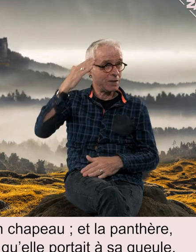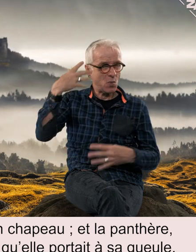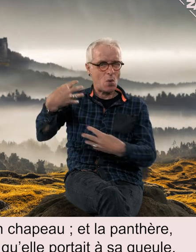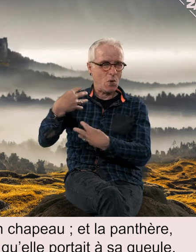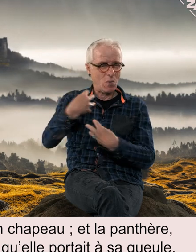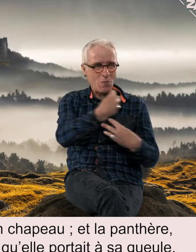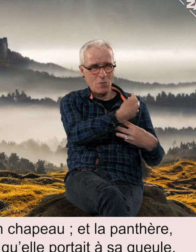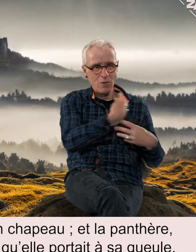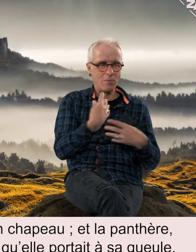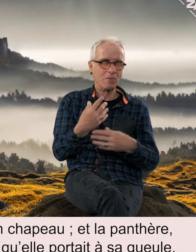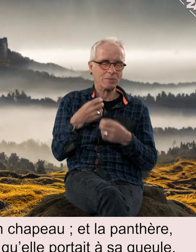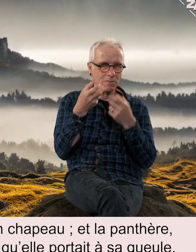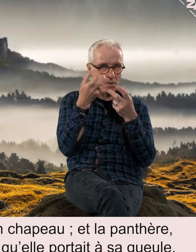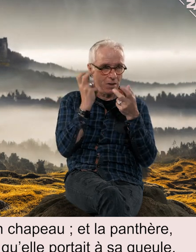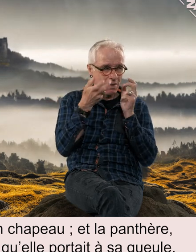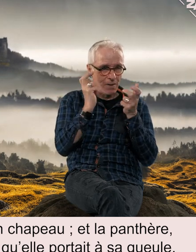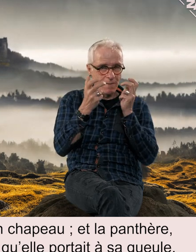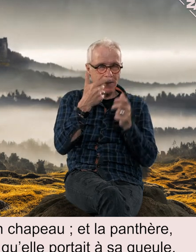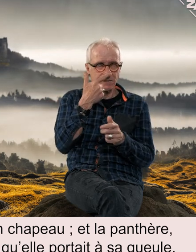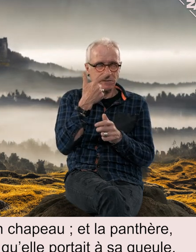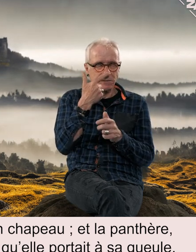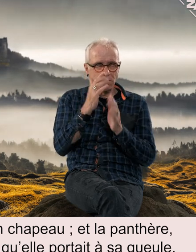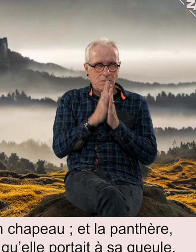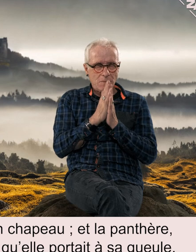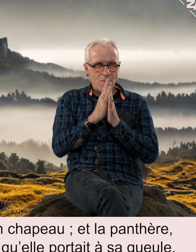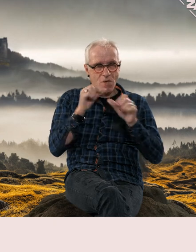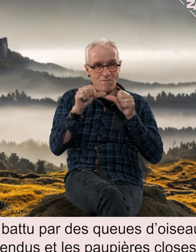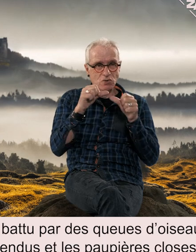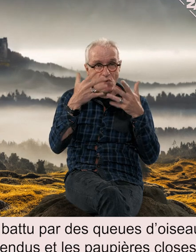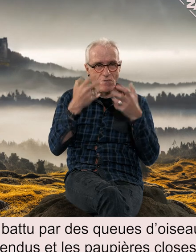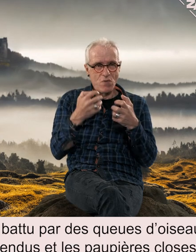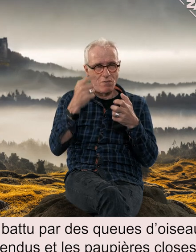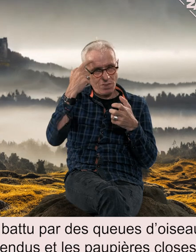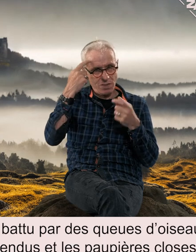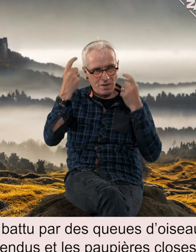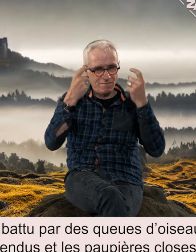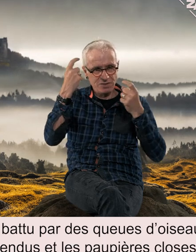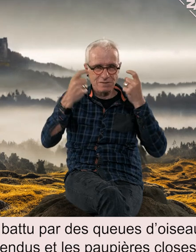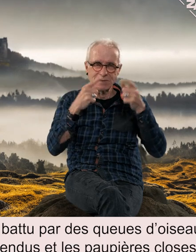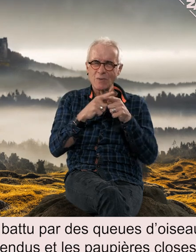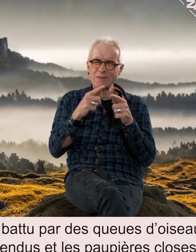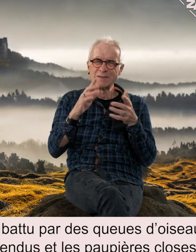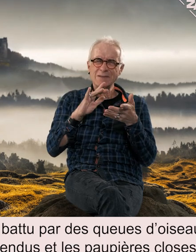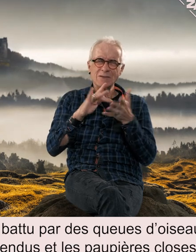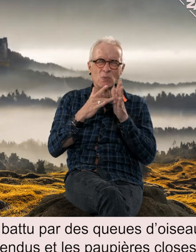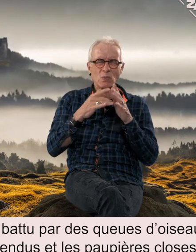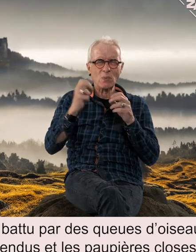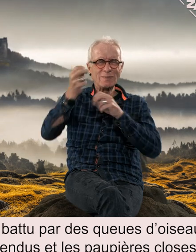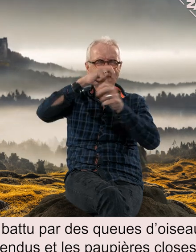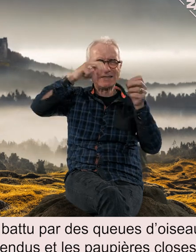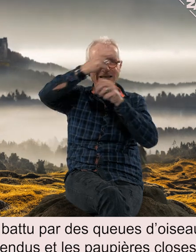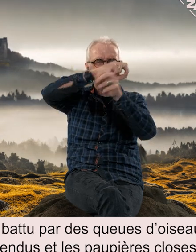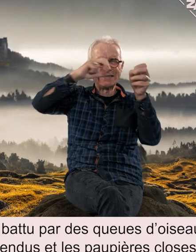'observant du coin de leur prunelle, il semblait méditer un plan de vengeance et, assourdi par le bourdonnement des insectes,